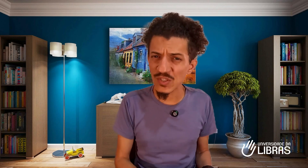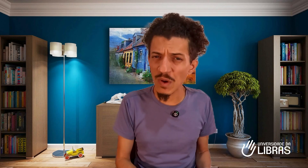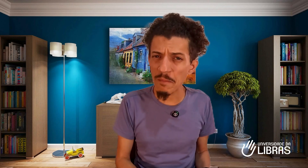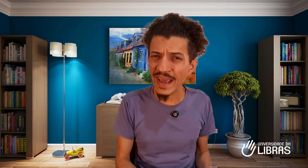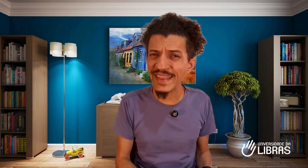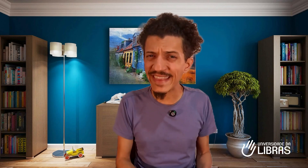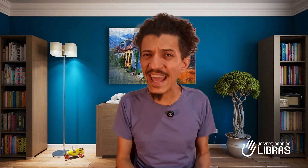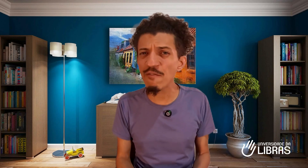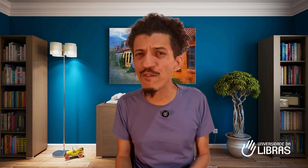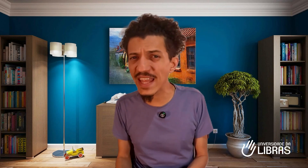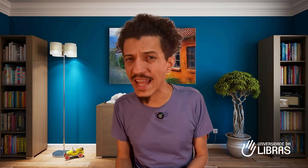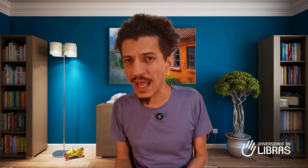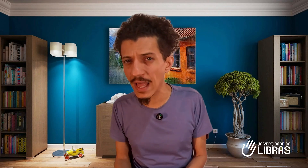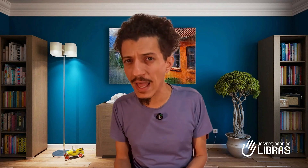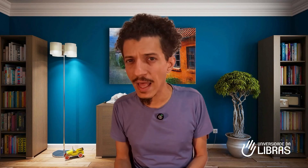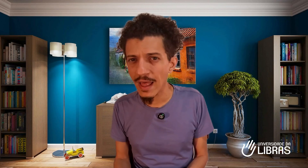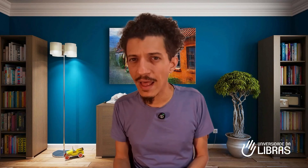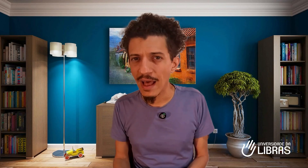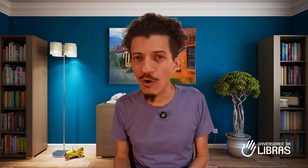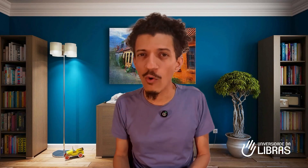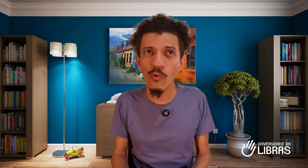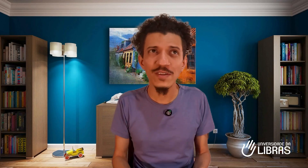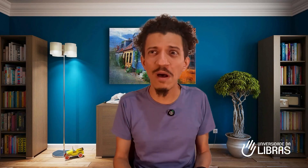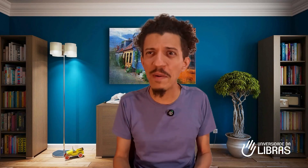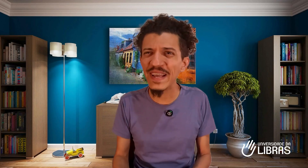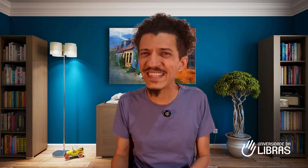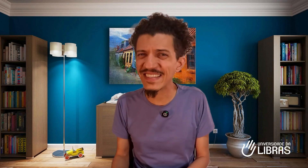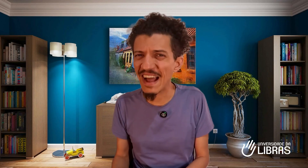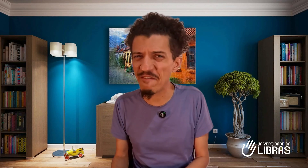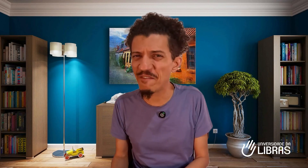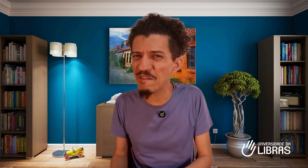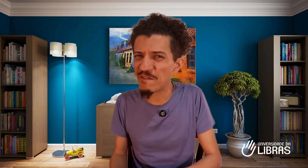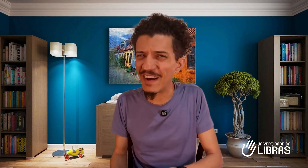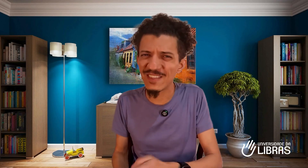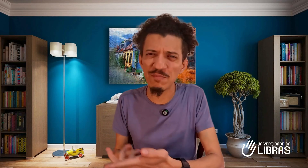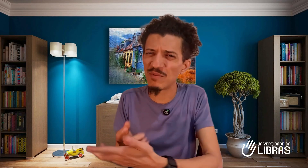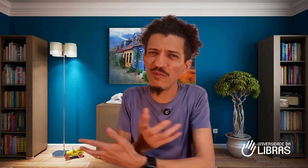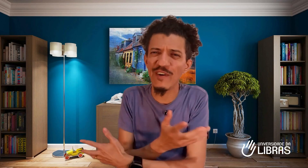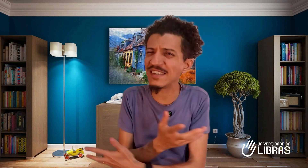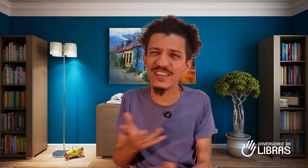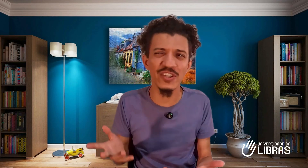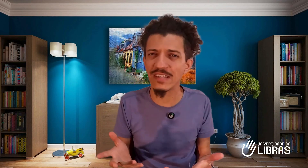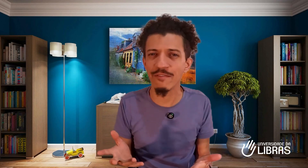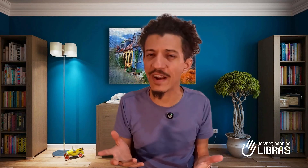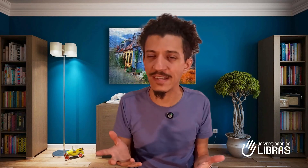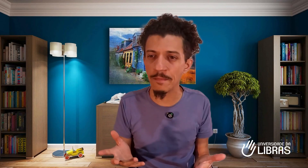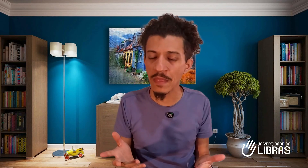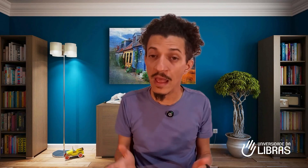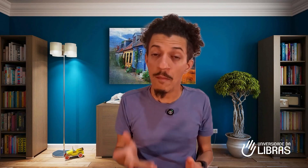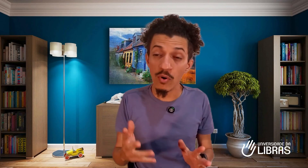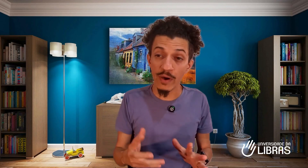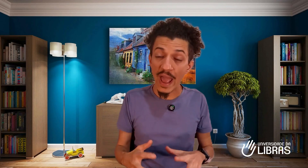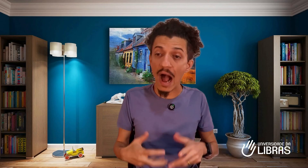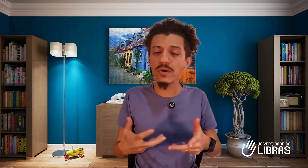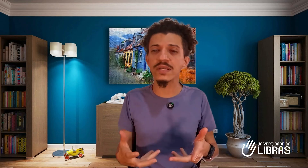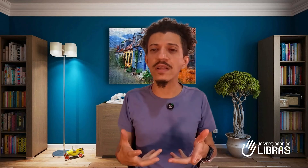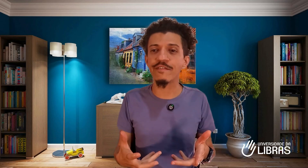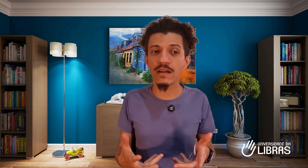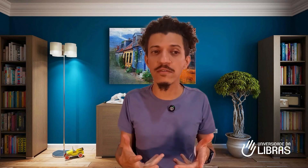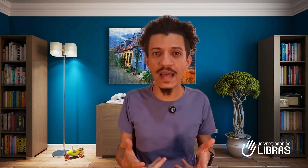mãe tem vida? Ou a sua mãe está viva? Tipo, não faz sentido essa frase. Porque o real significado dela na